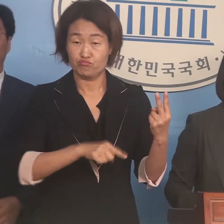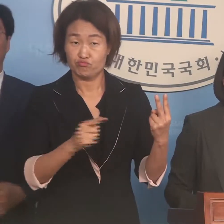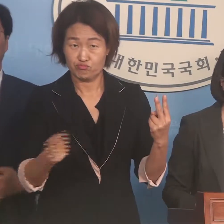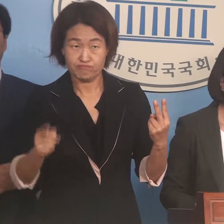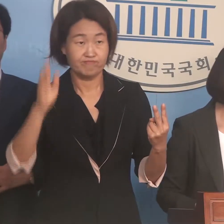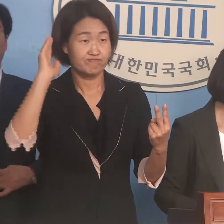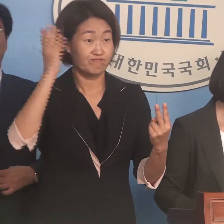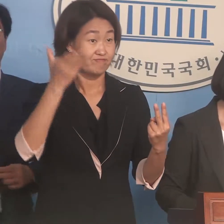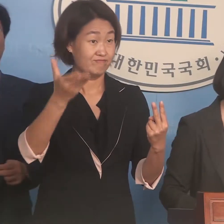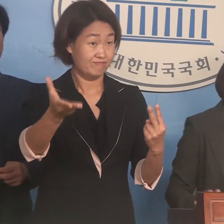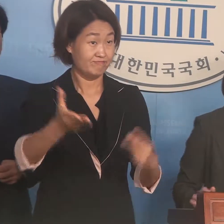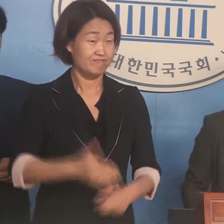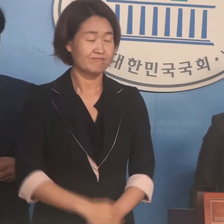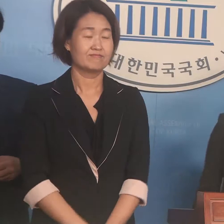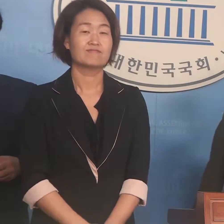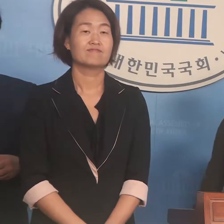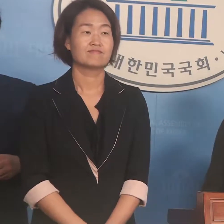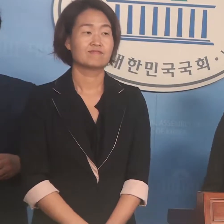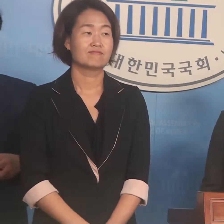듣도록 하겠습니다.